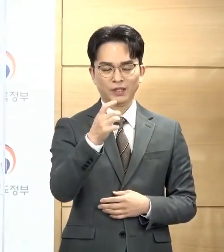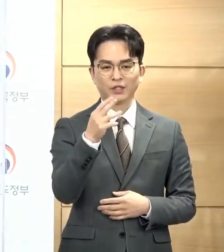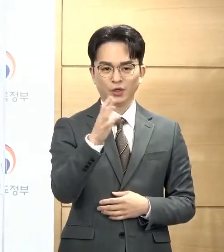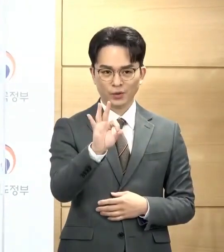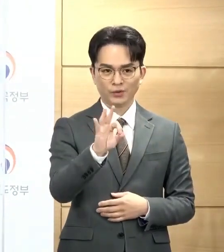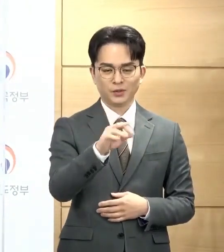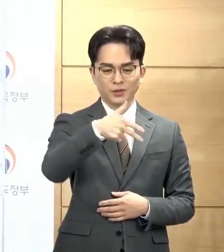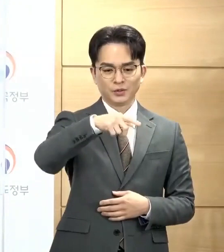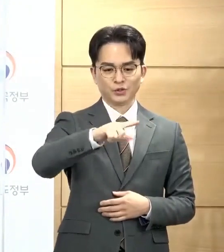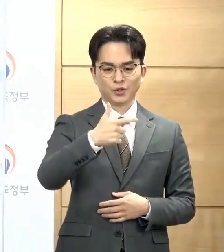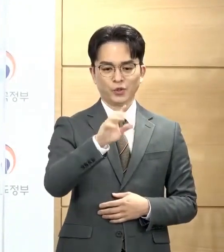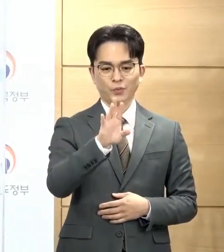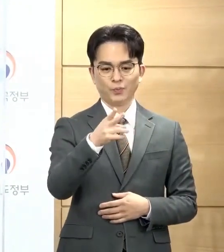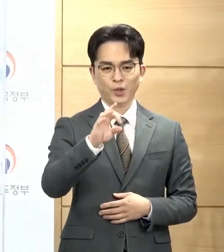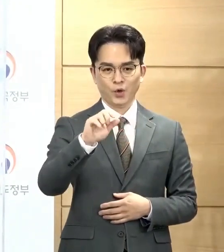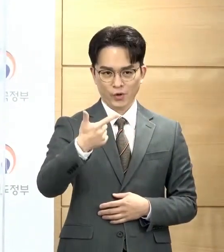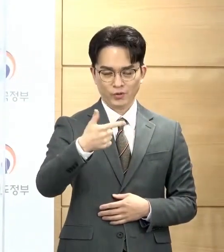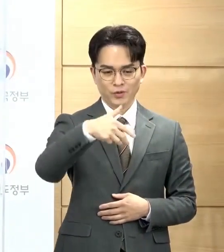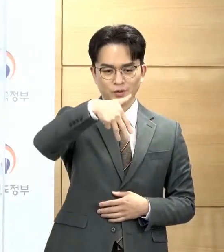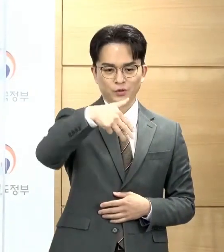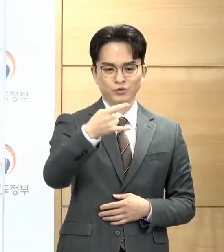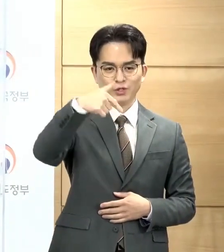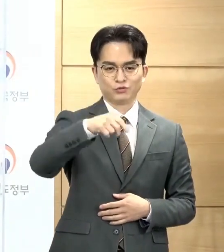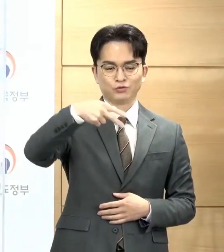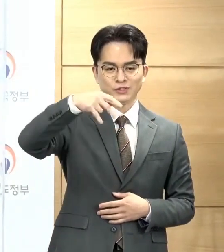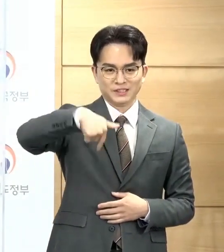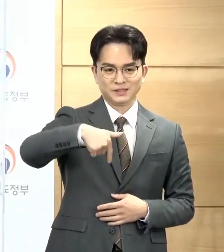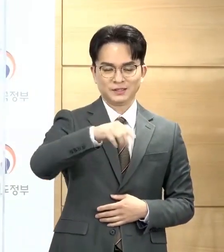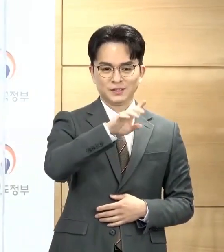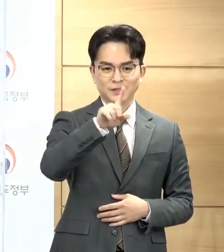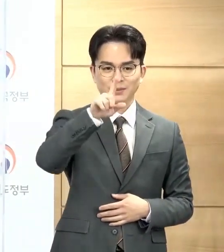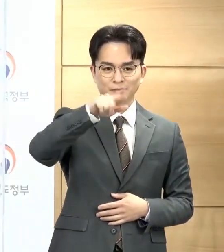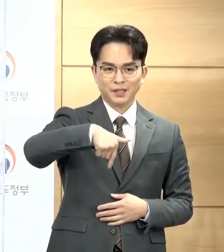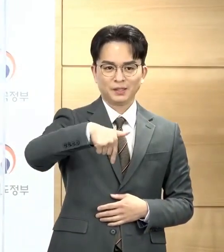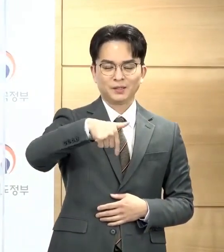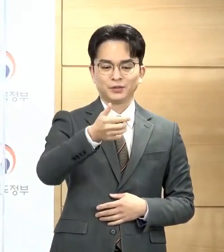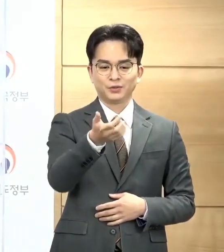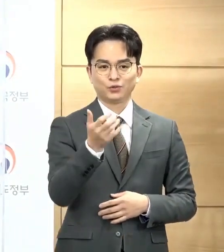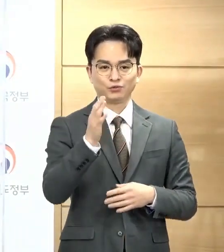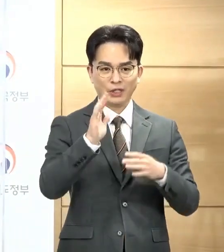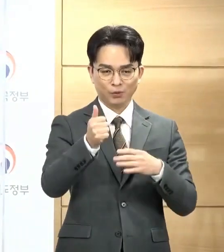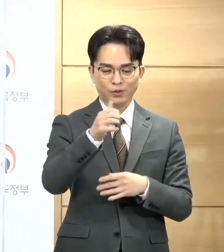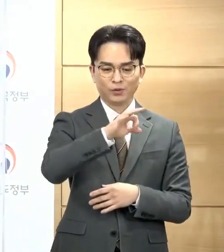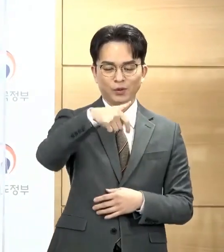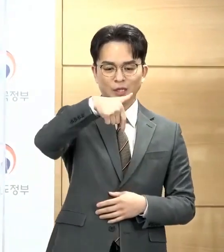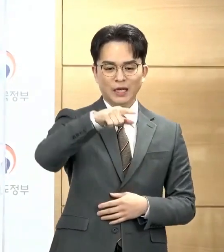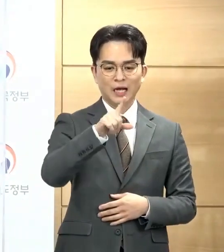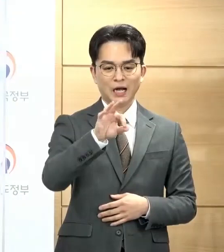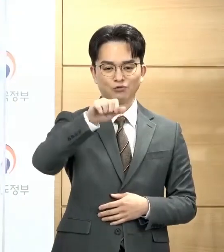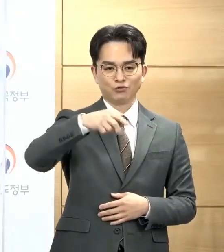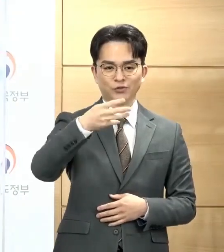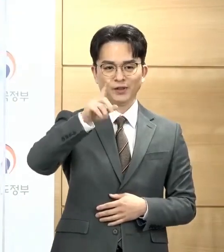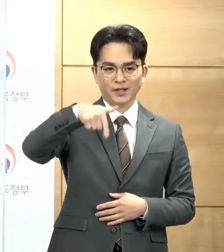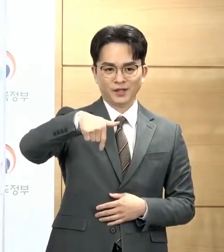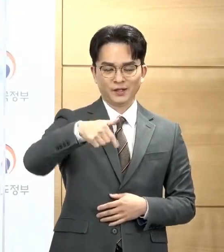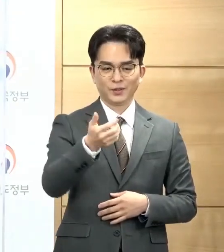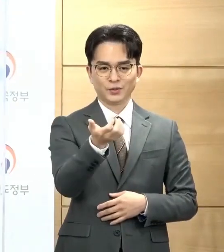전병원 최구식 각 전 국회의원 강운태 전광주광역시장